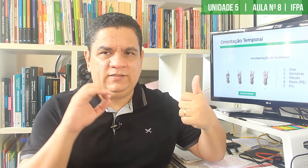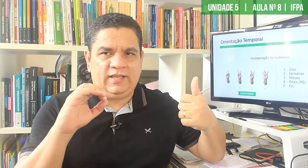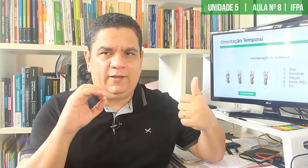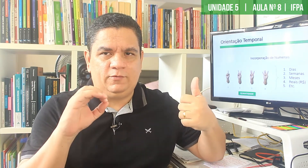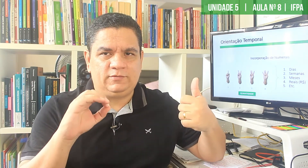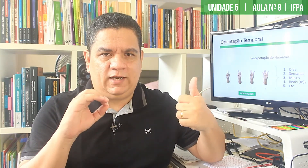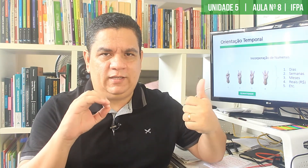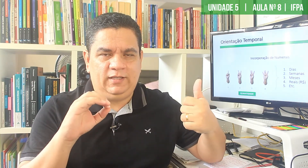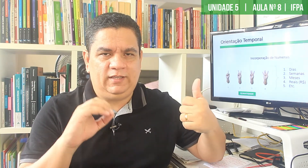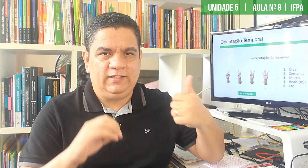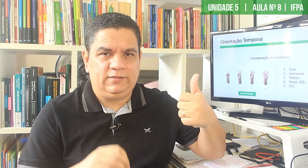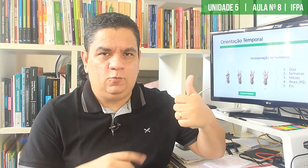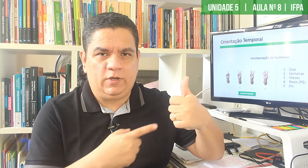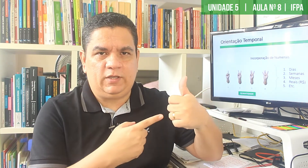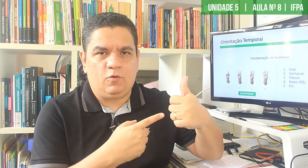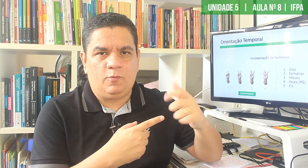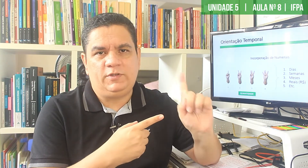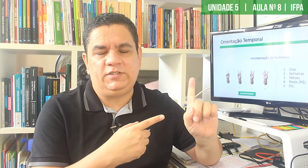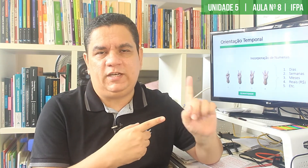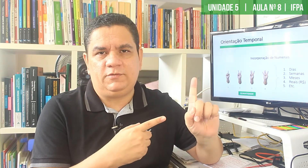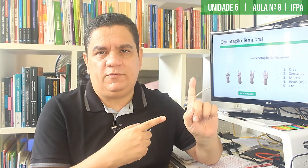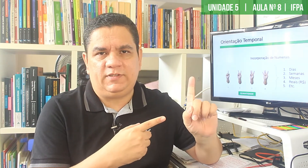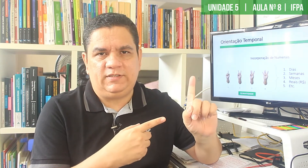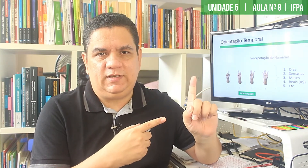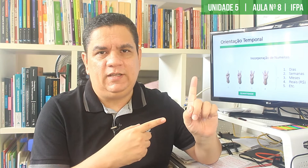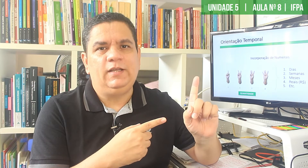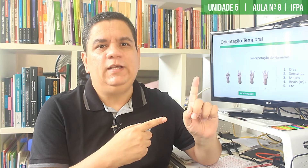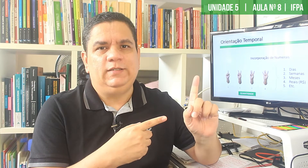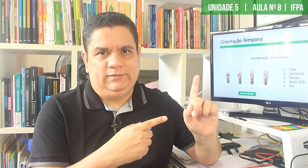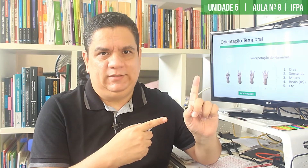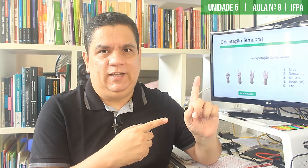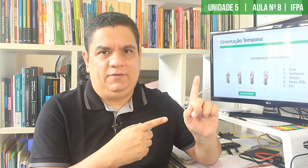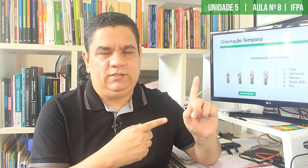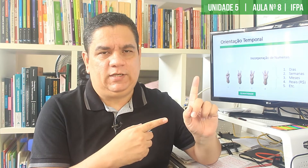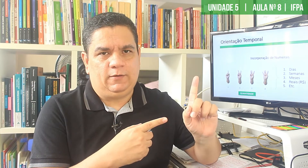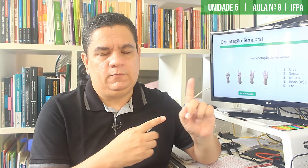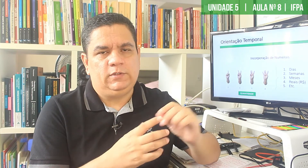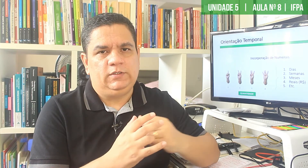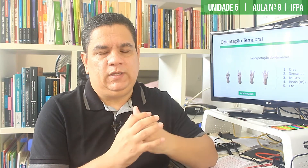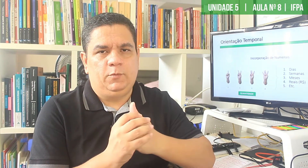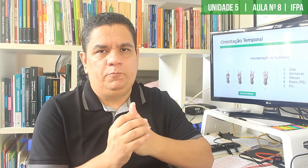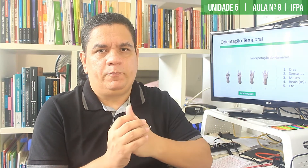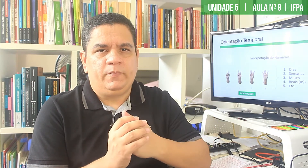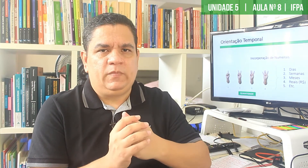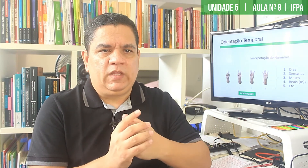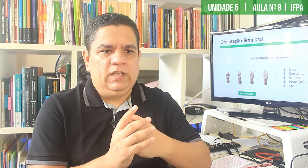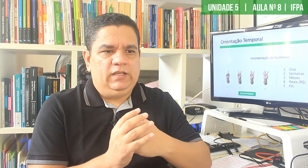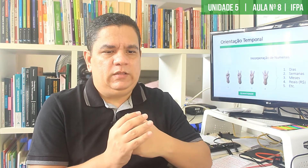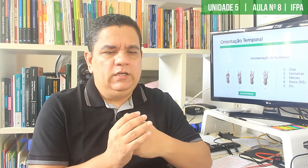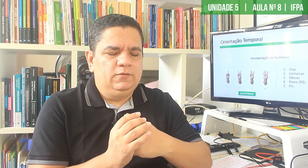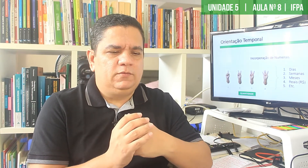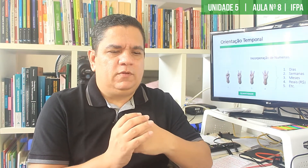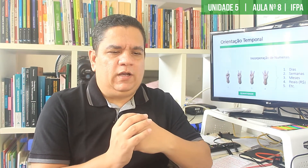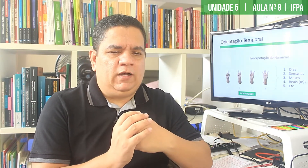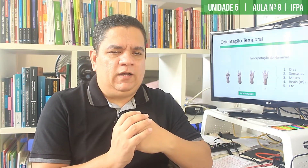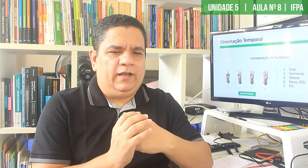0, tá? Em que esse 1 aqui, como quantidade, eu vou fazer na vertical, tá bom? Então, a regra